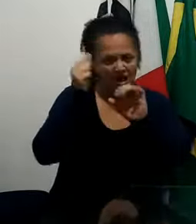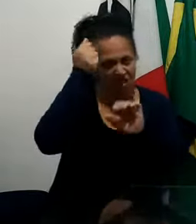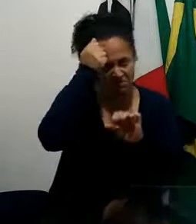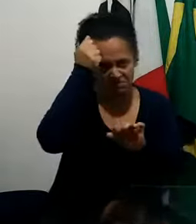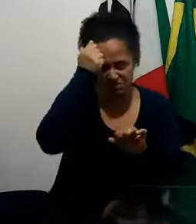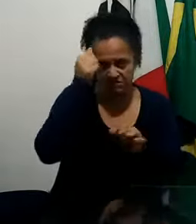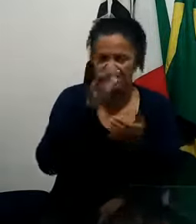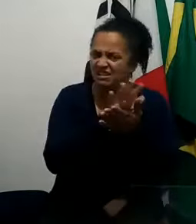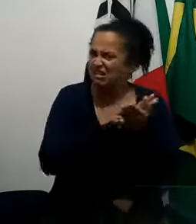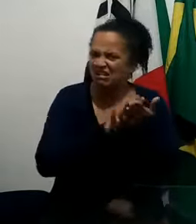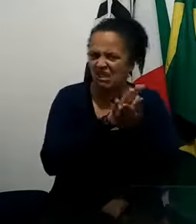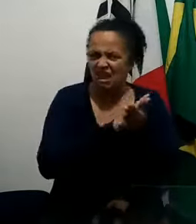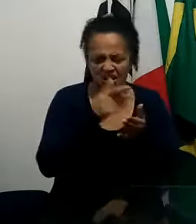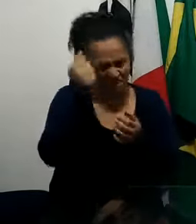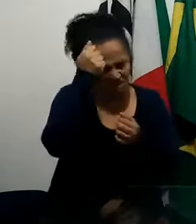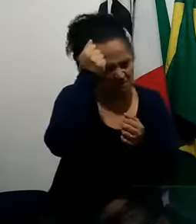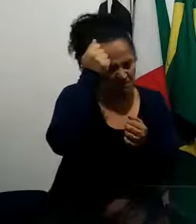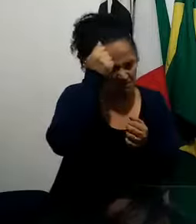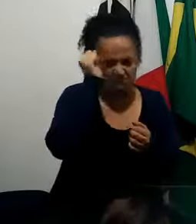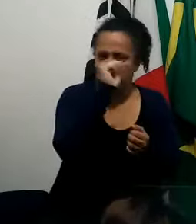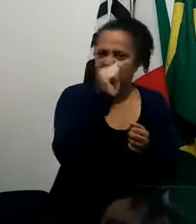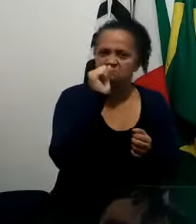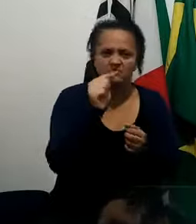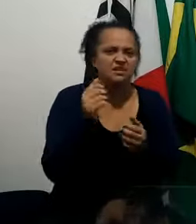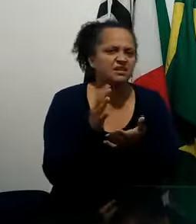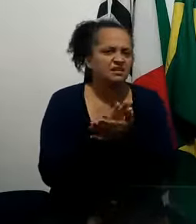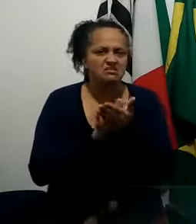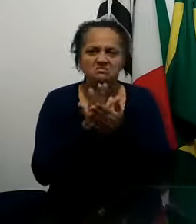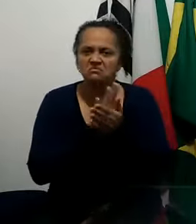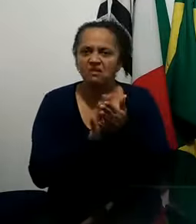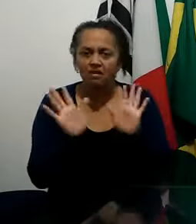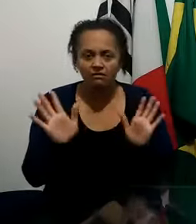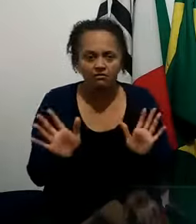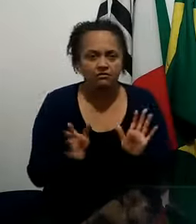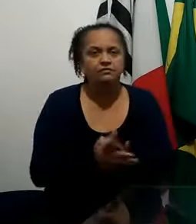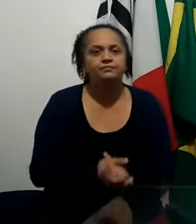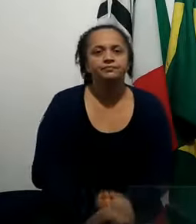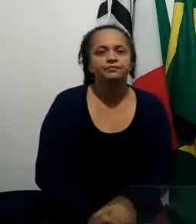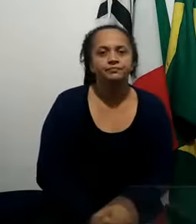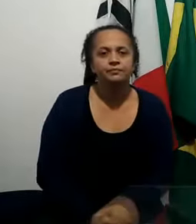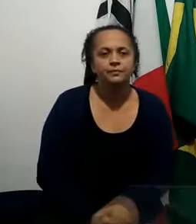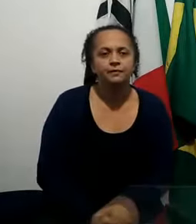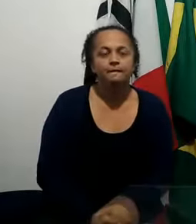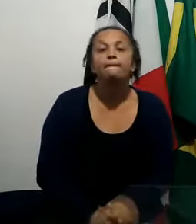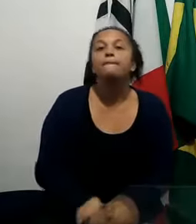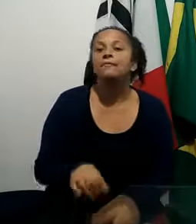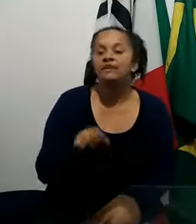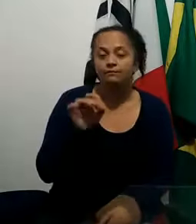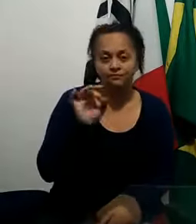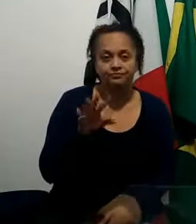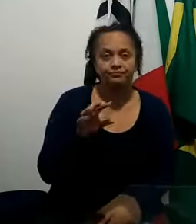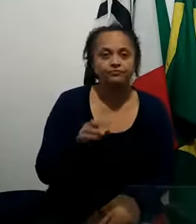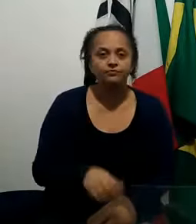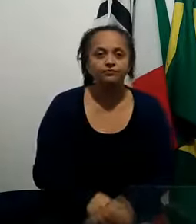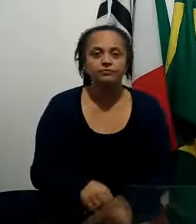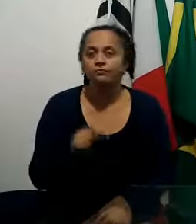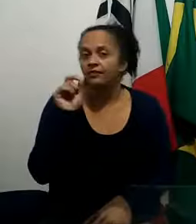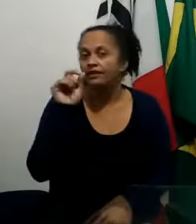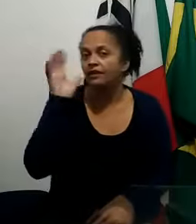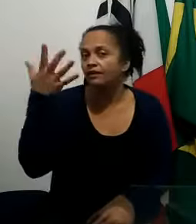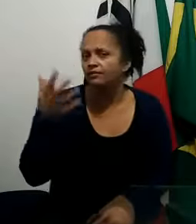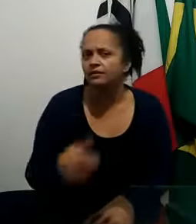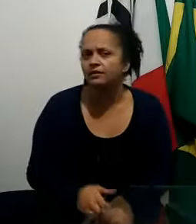das feitiçarias, nem das prostituições e dos roubos. E esse é apenas o segundo ai. E haverá